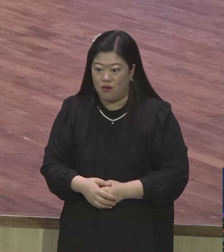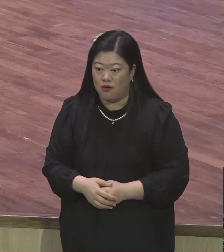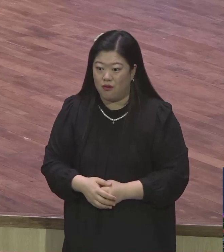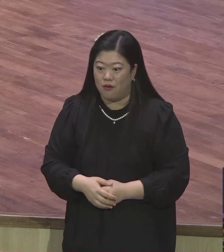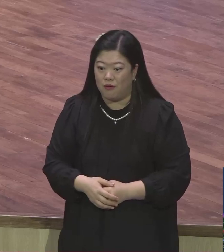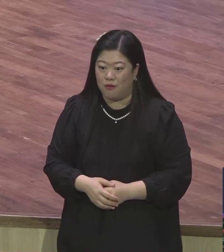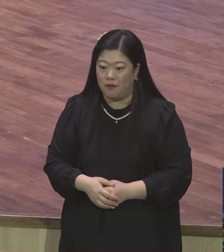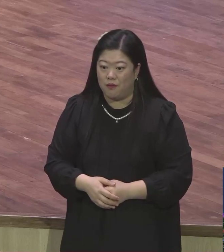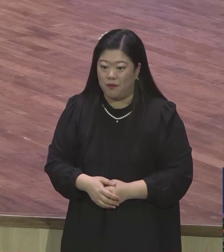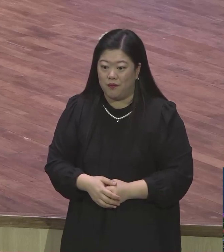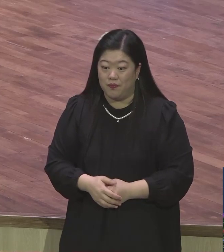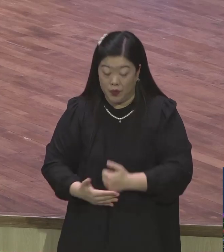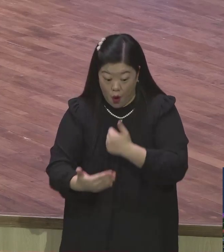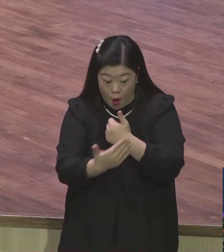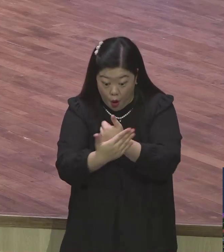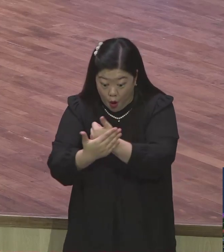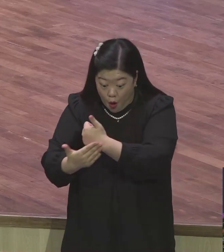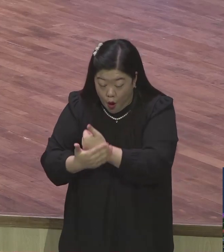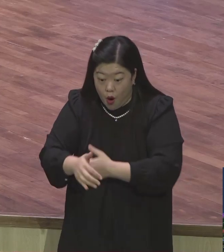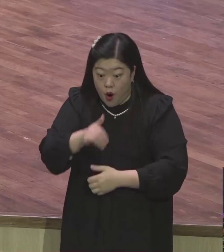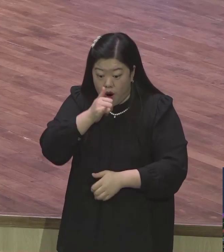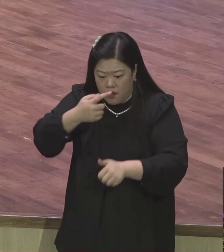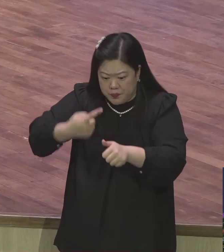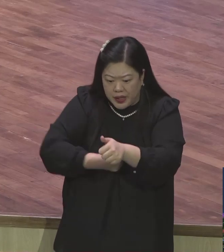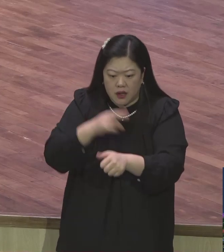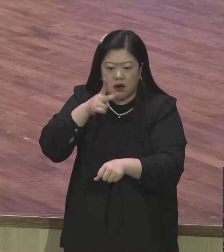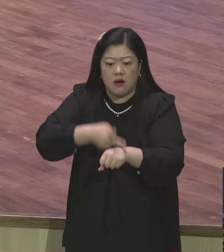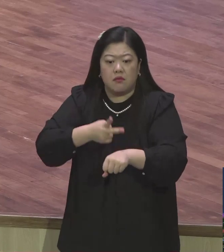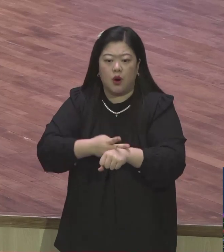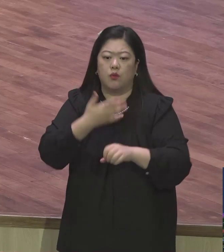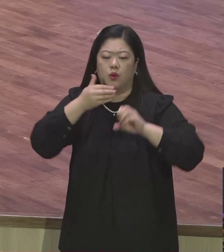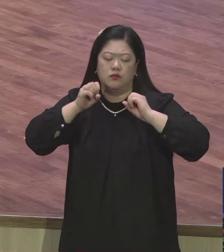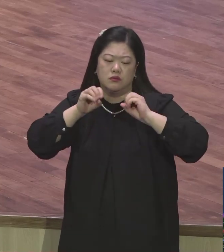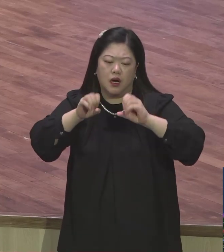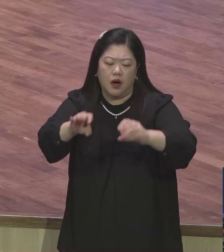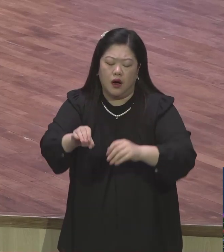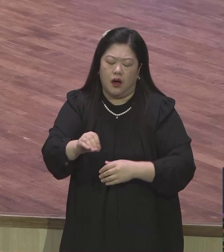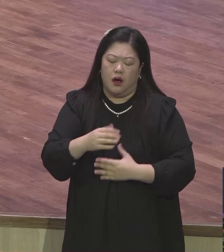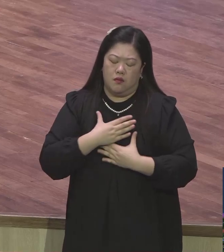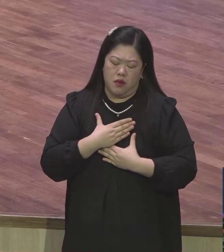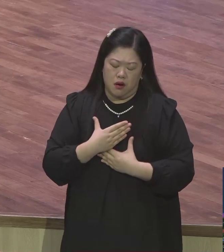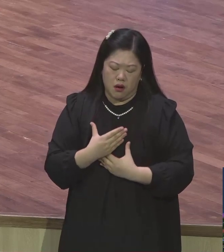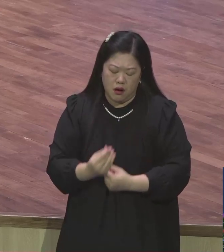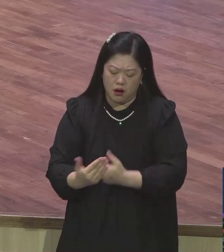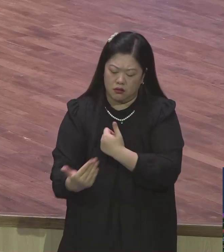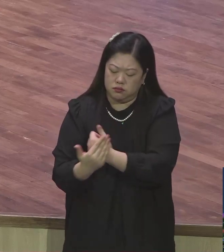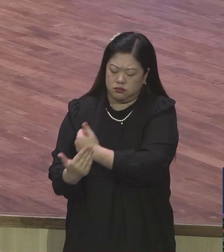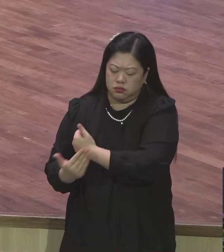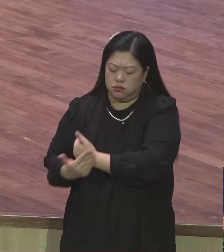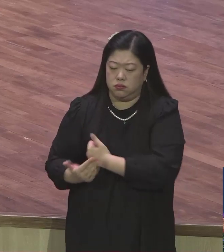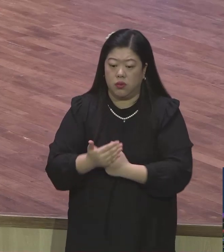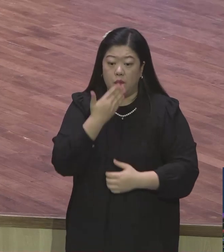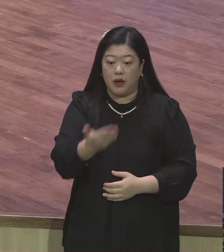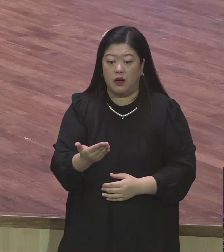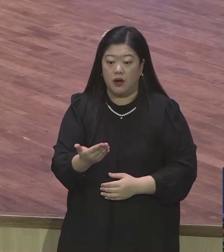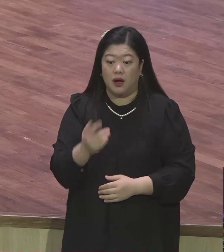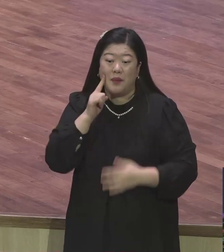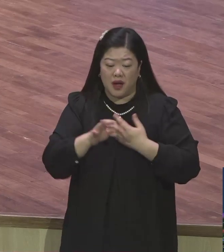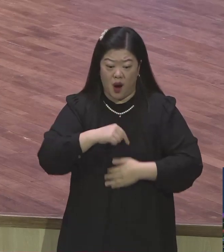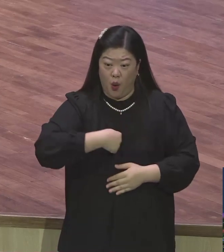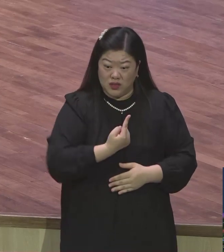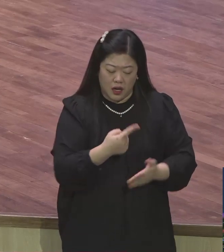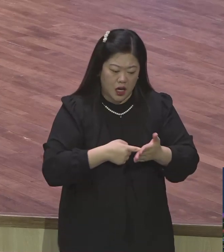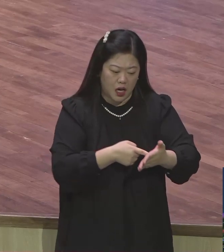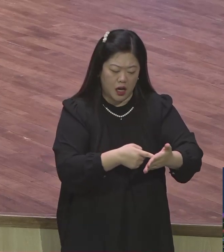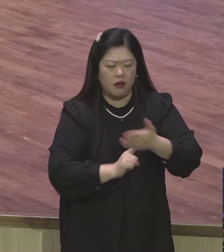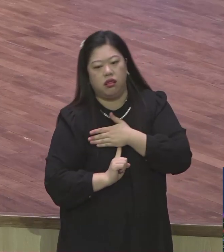이들이 있었기 때문에 바울은 세계복음하는데 복음 사역에 중단 없이 지속할 수 있었어요. 이들이